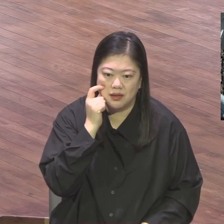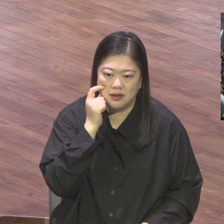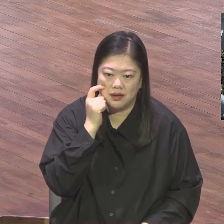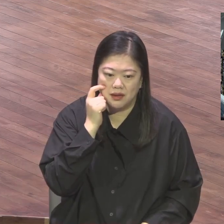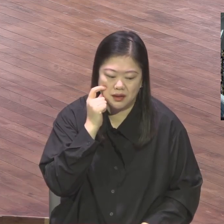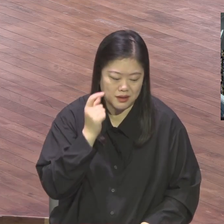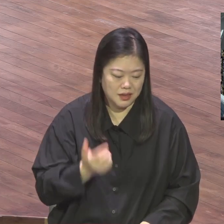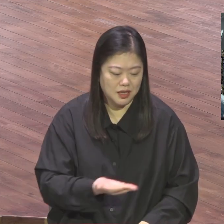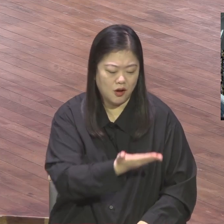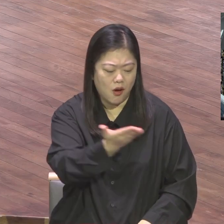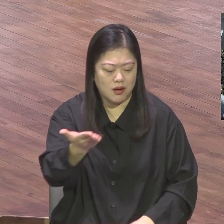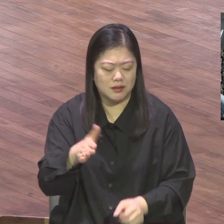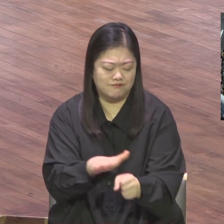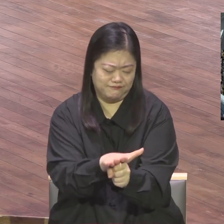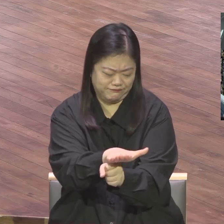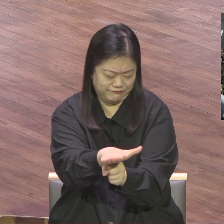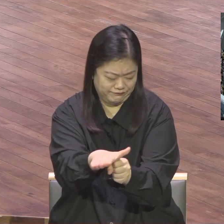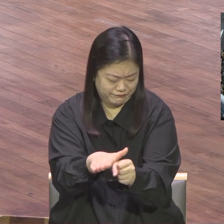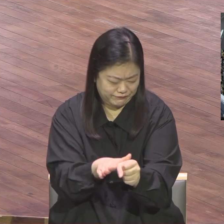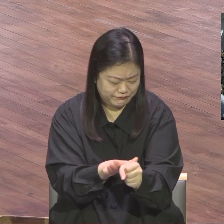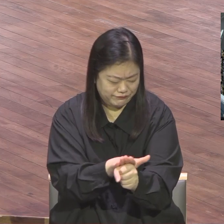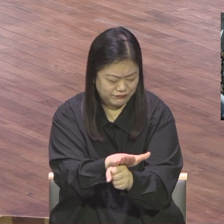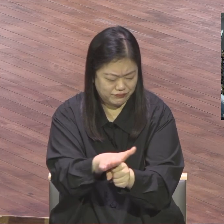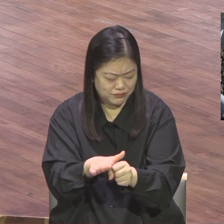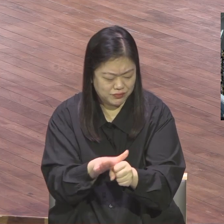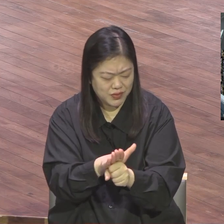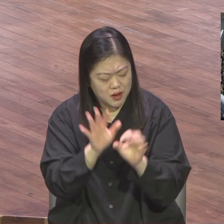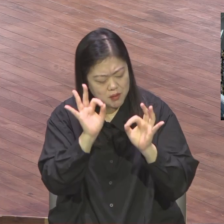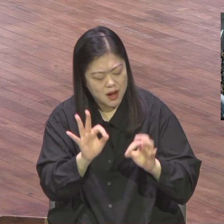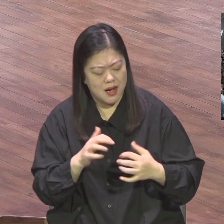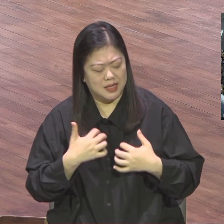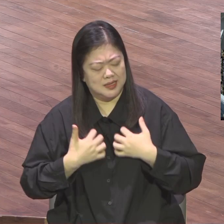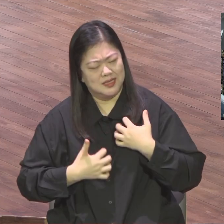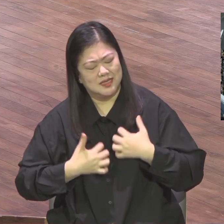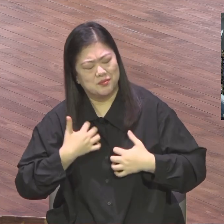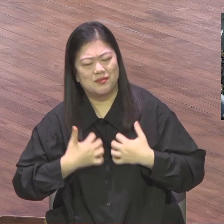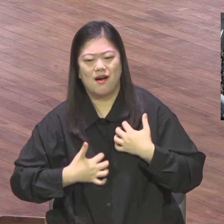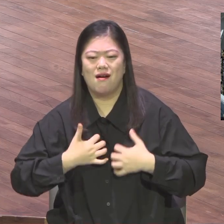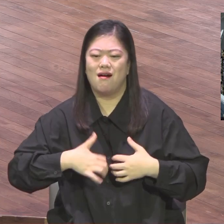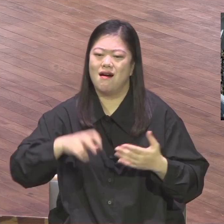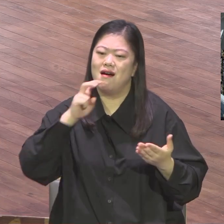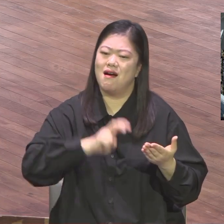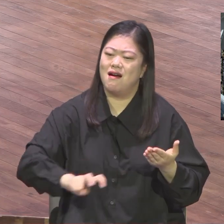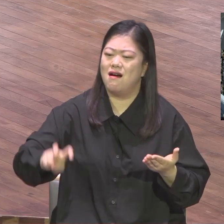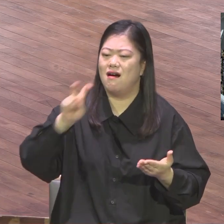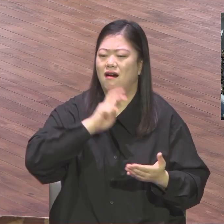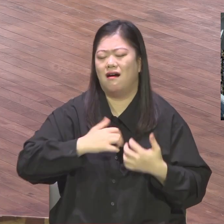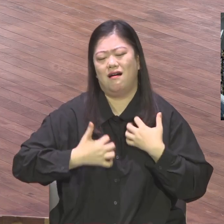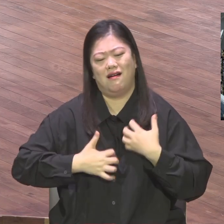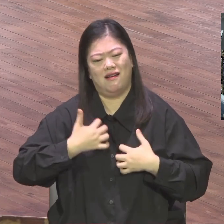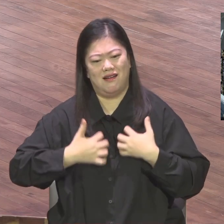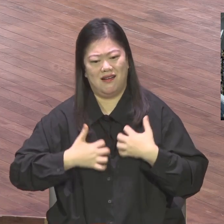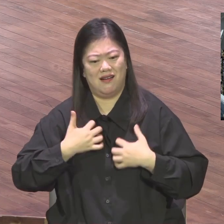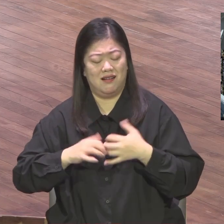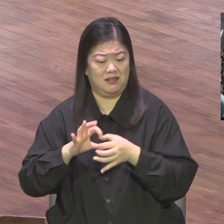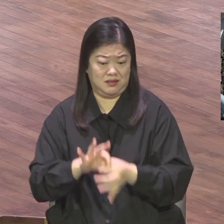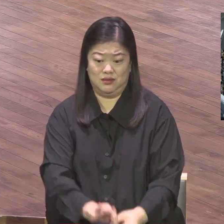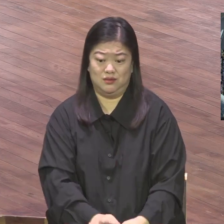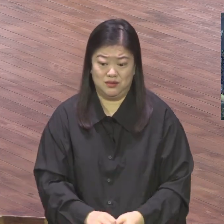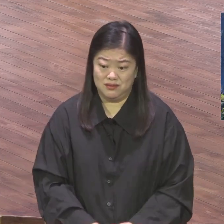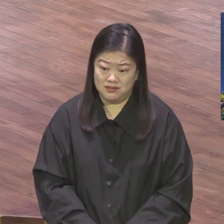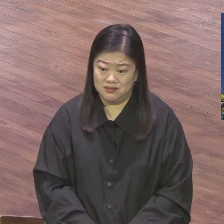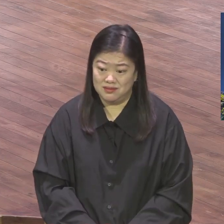너를 잠잠히 사랑하며 너로 말미암아 즐거이 부르며 기뻐하시리라 하리라.